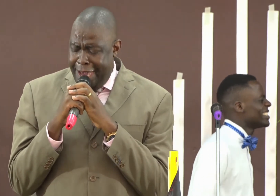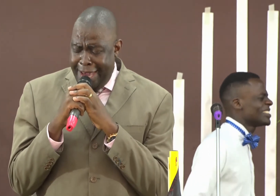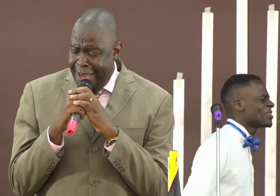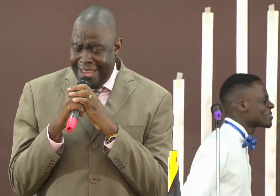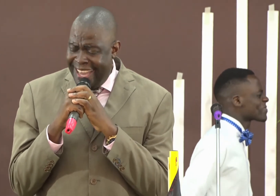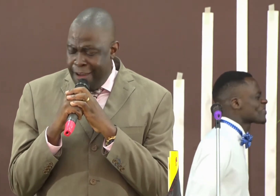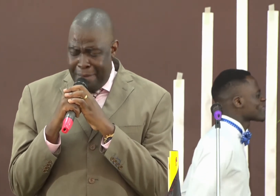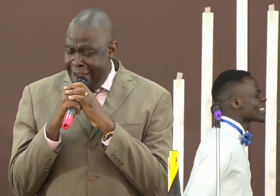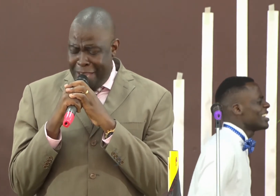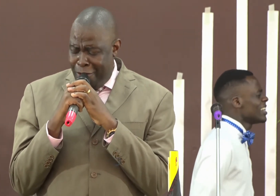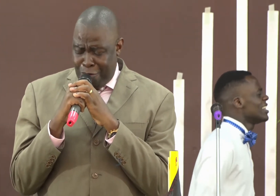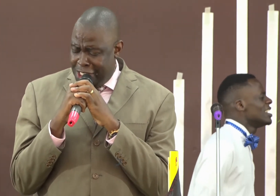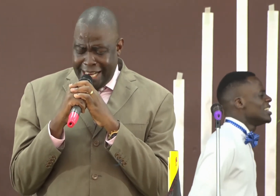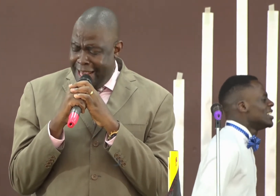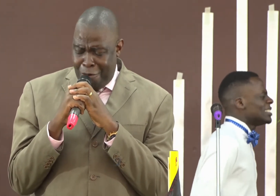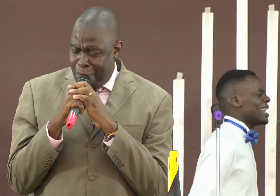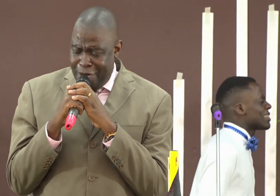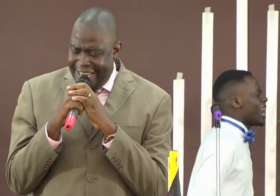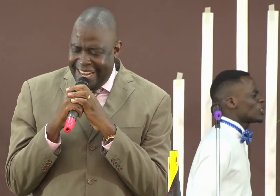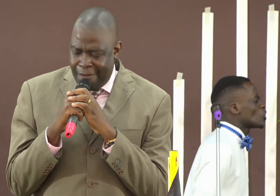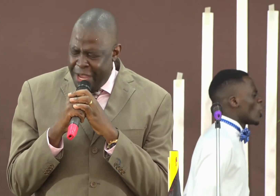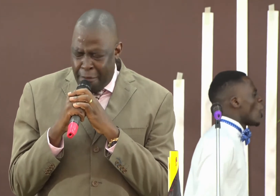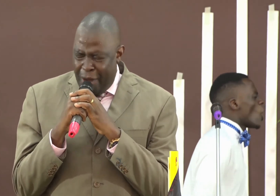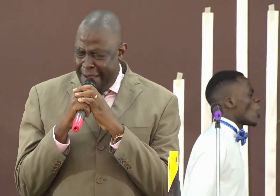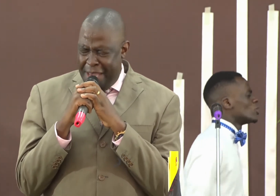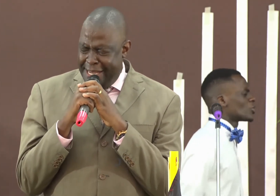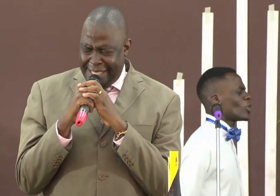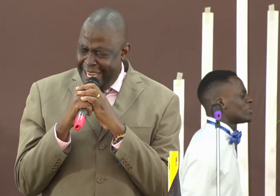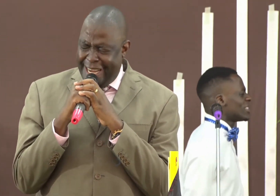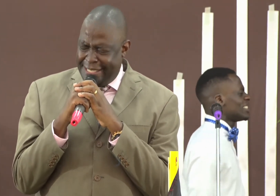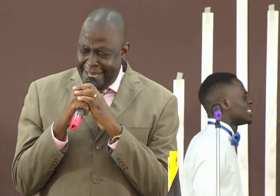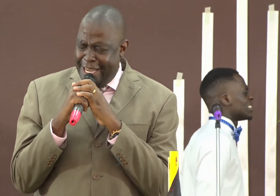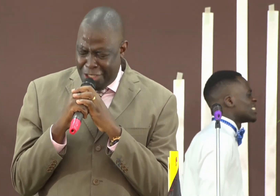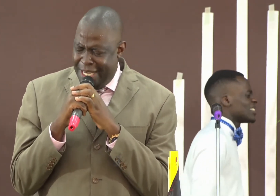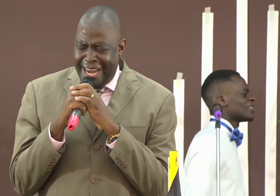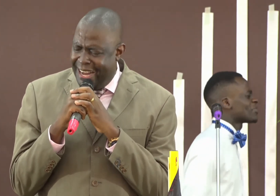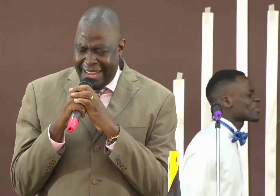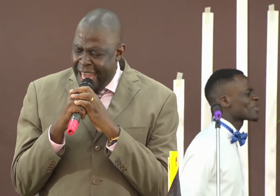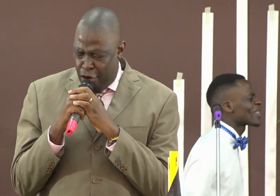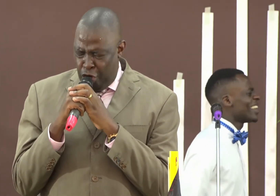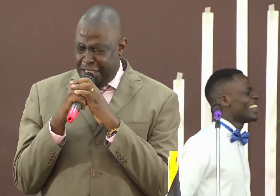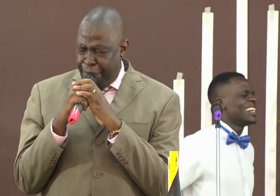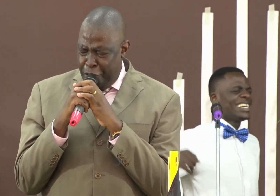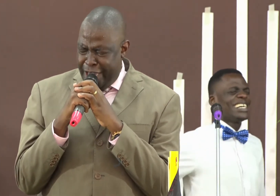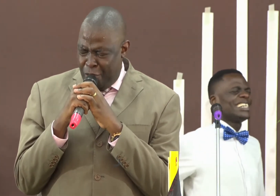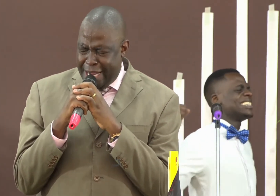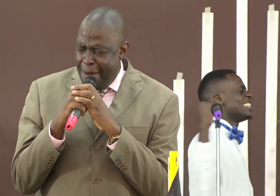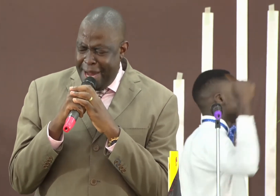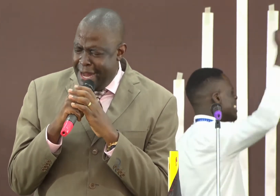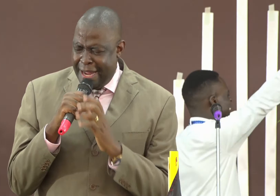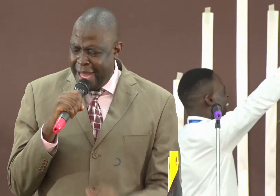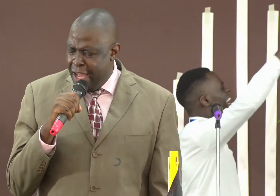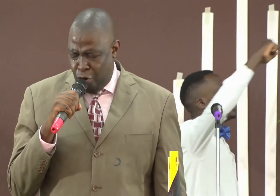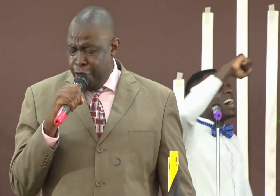afe Mamire okusara okuna Mamire nteka teka zuna Ozefuge